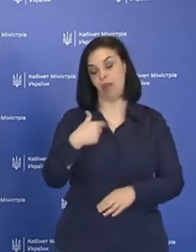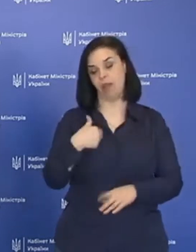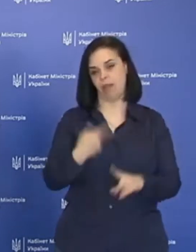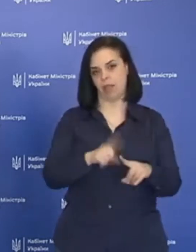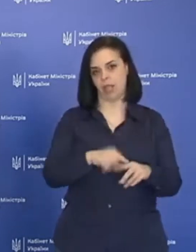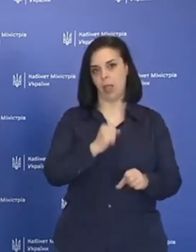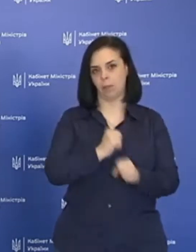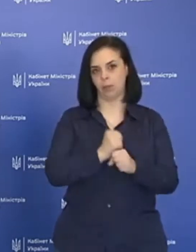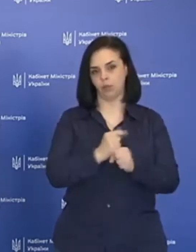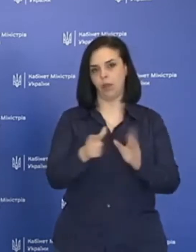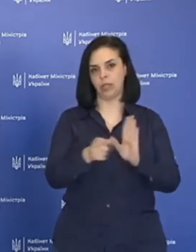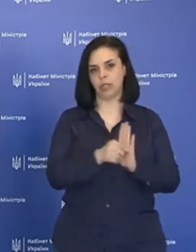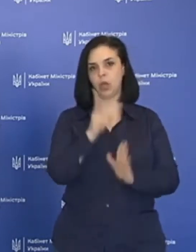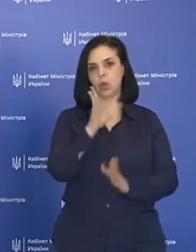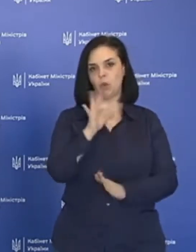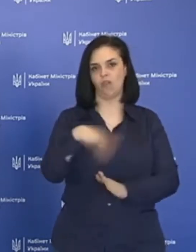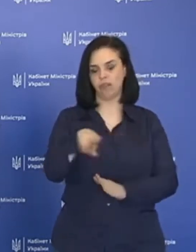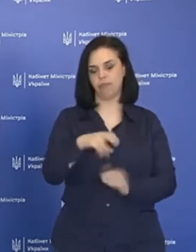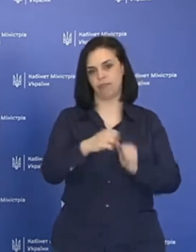працювали з